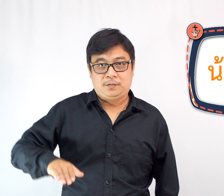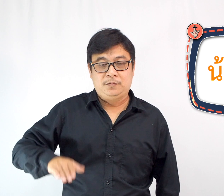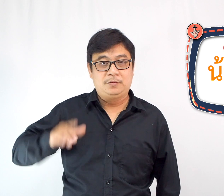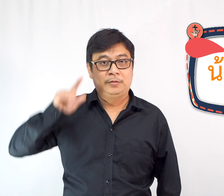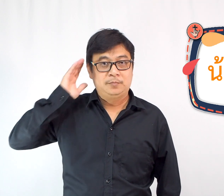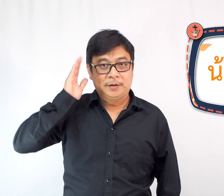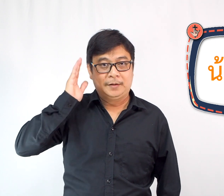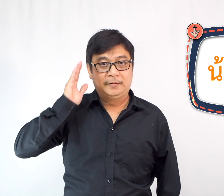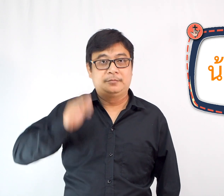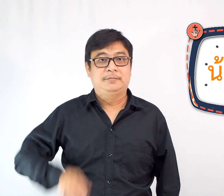น้องชาย